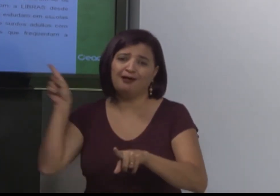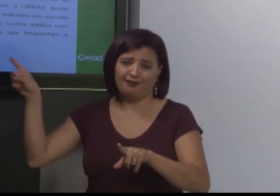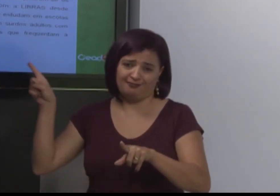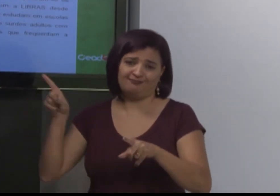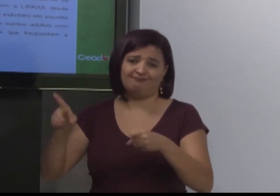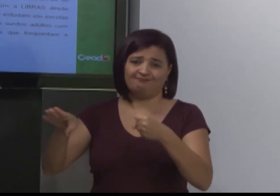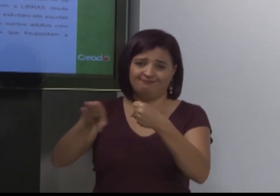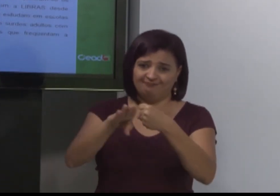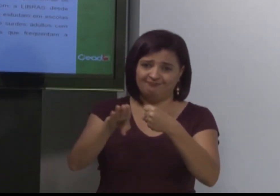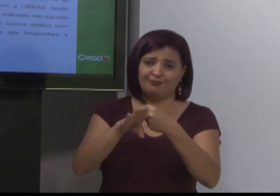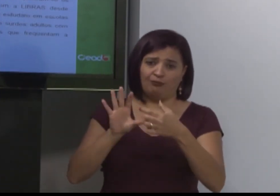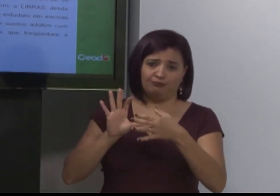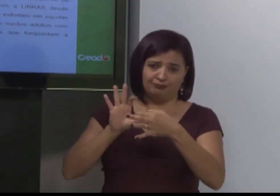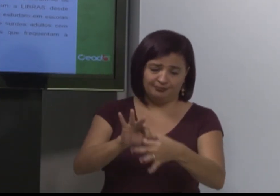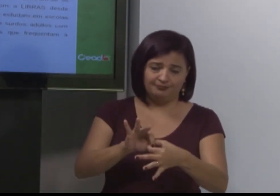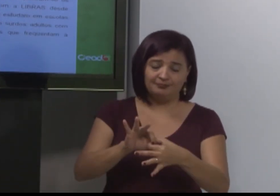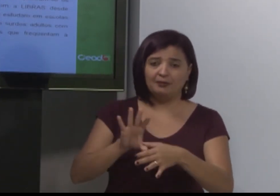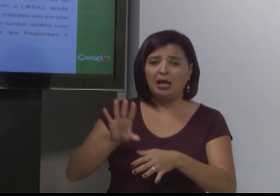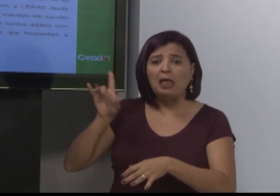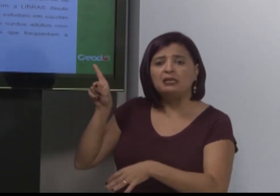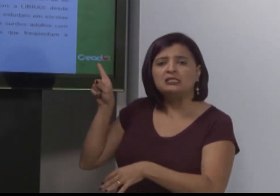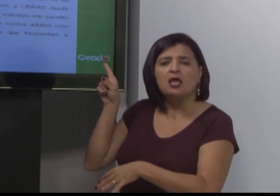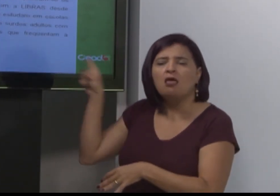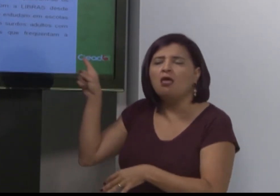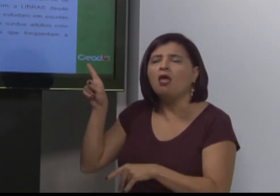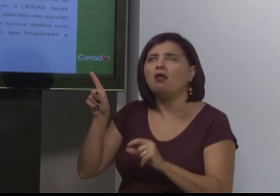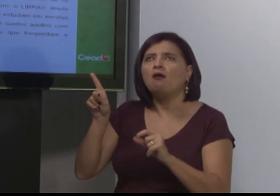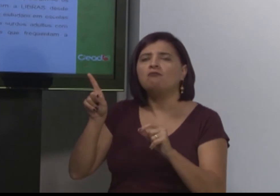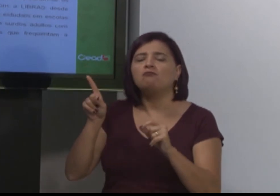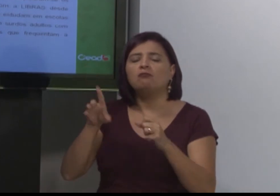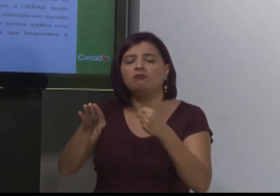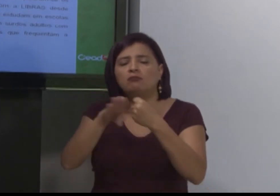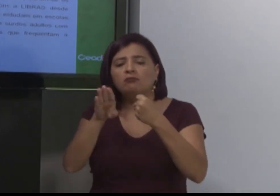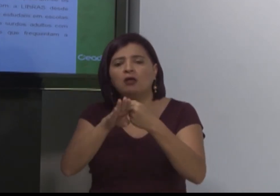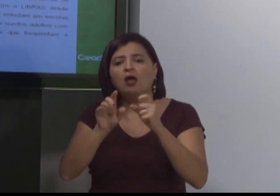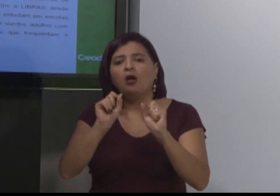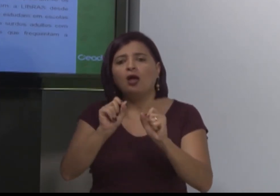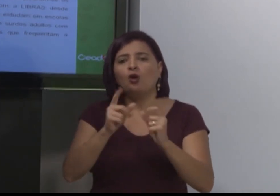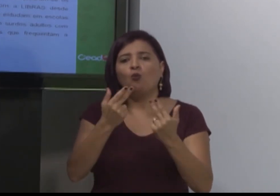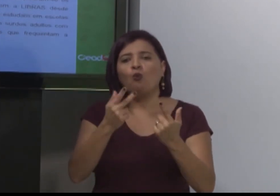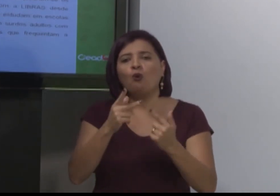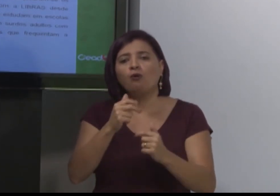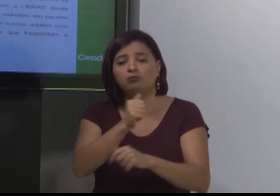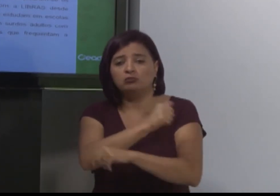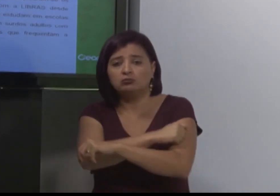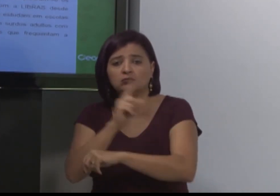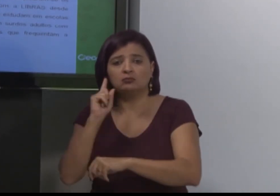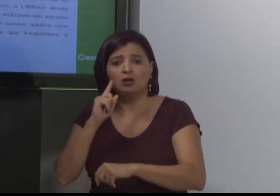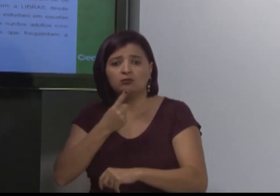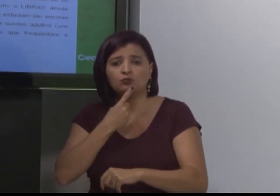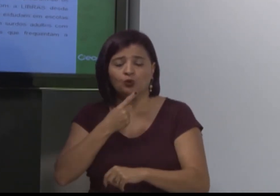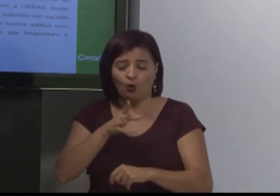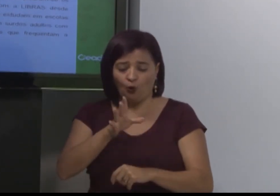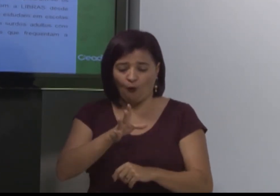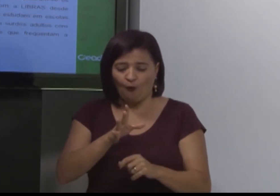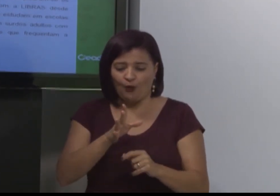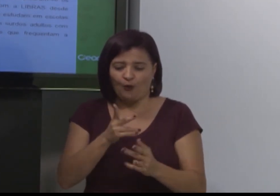Por exemplo, aqui nós podemos falar do EJA, podemos contextualizar esse